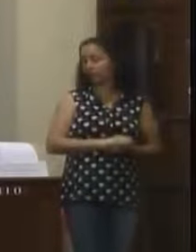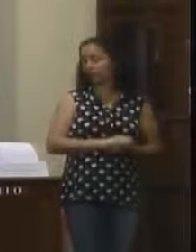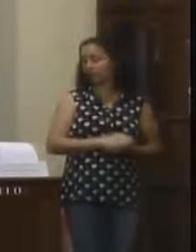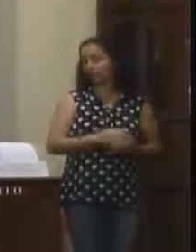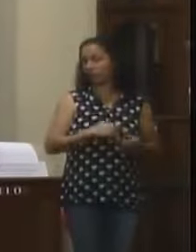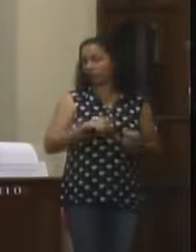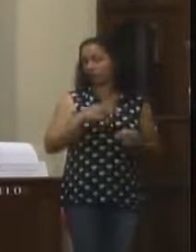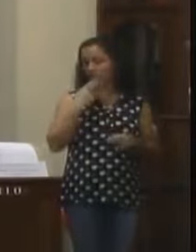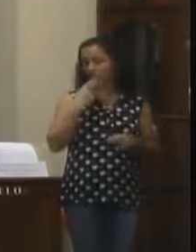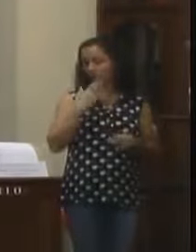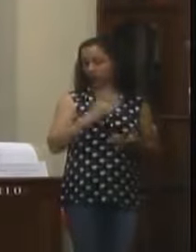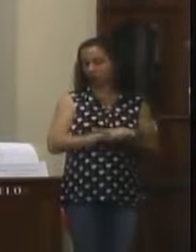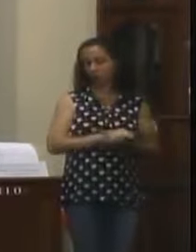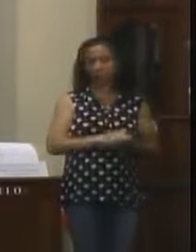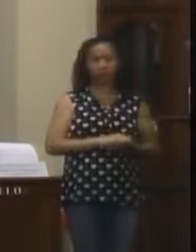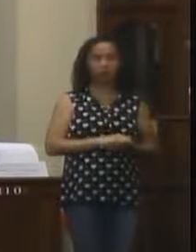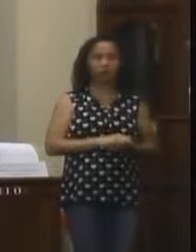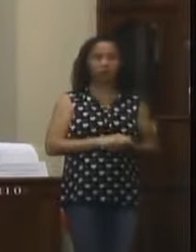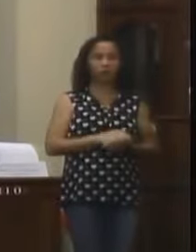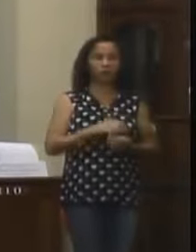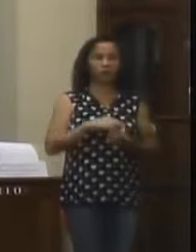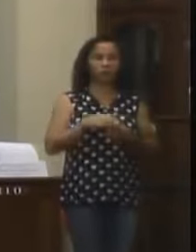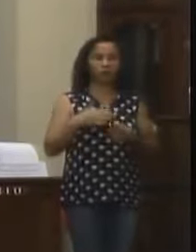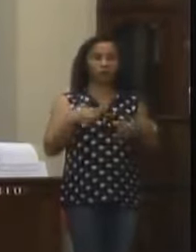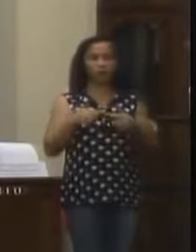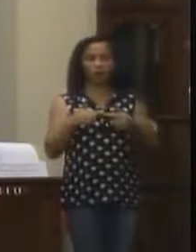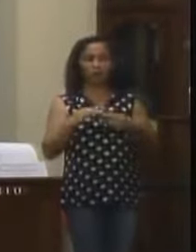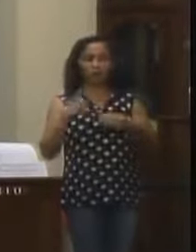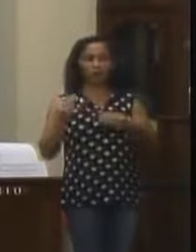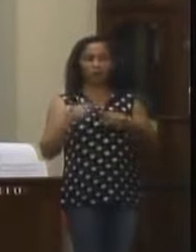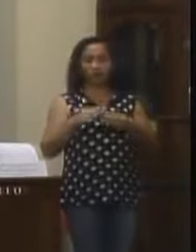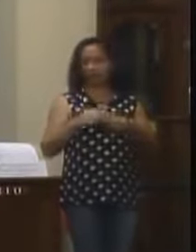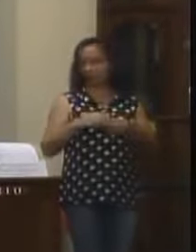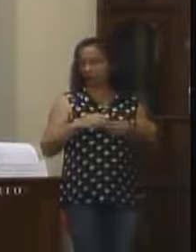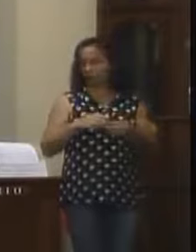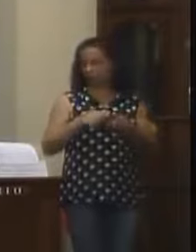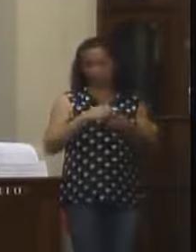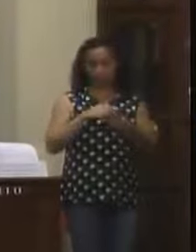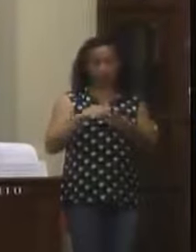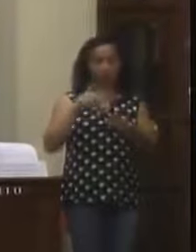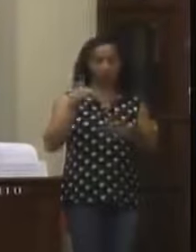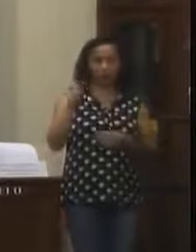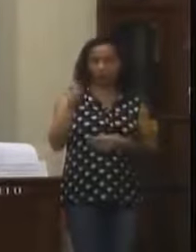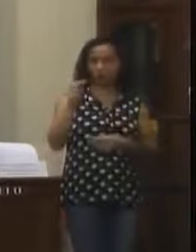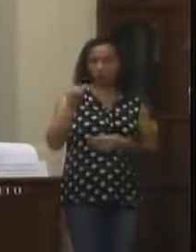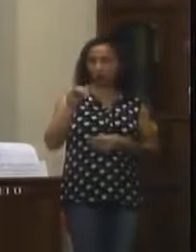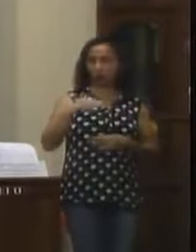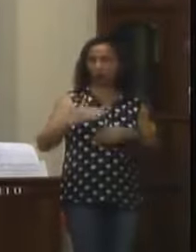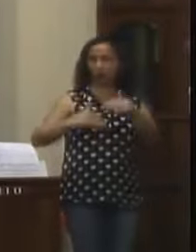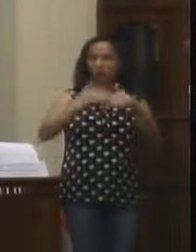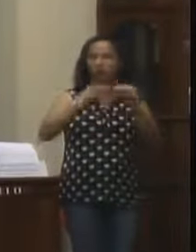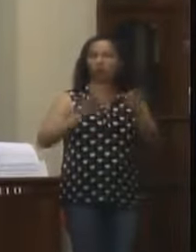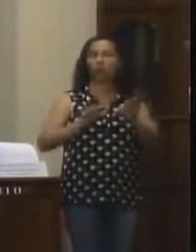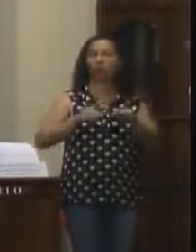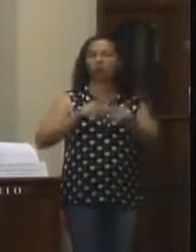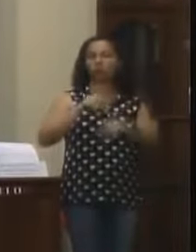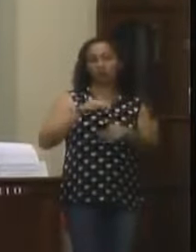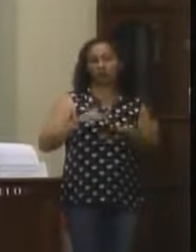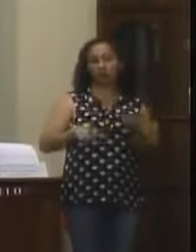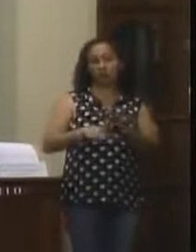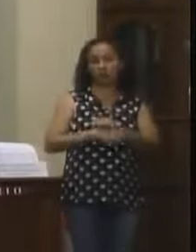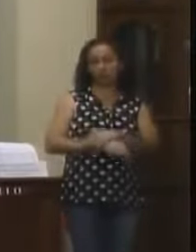parecer, salvo melhor juízo, voto. Pelo exposto, a Comissão de Justiça e Redação, na pessoa de seu relator, opina pela regular tramitação do presente projeto de